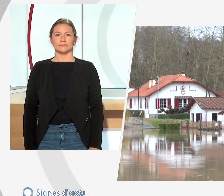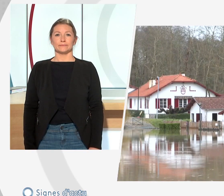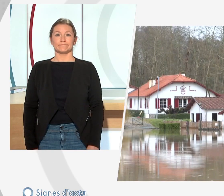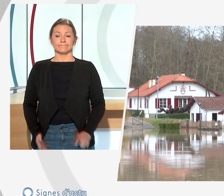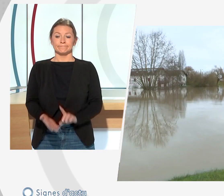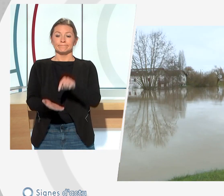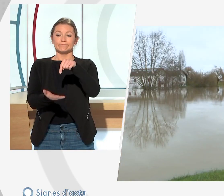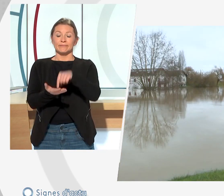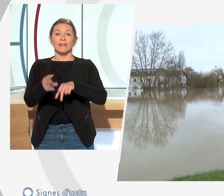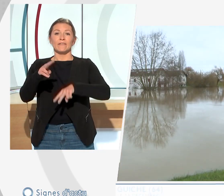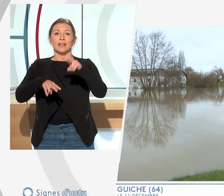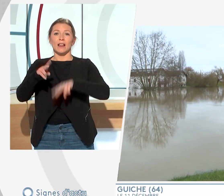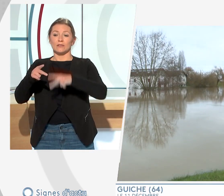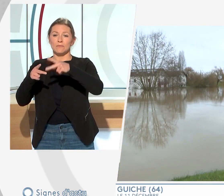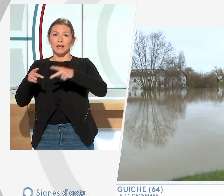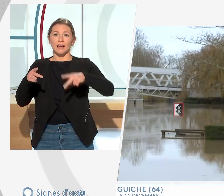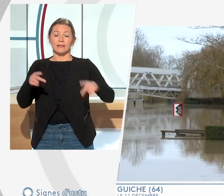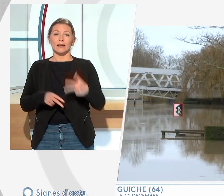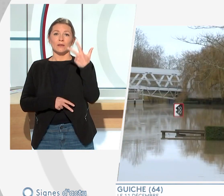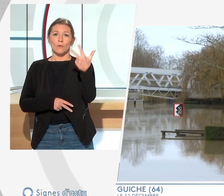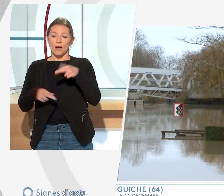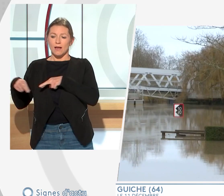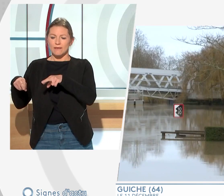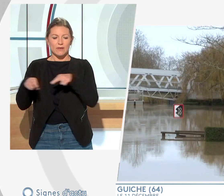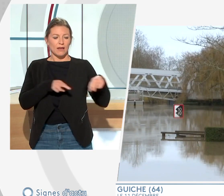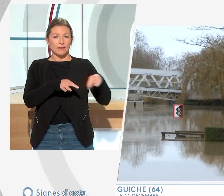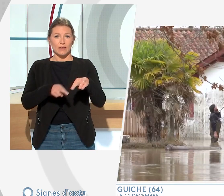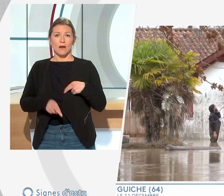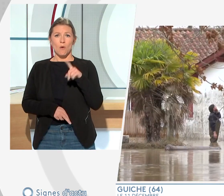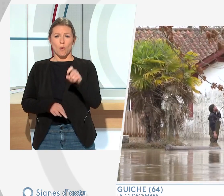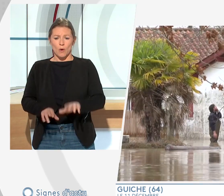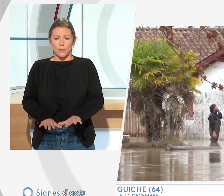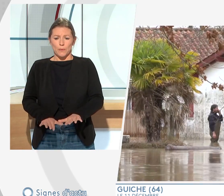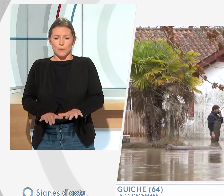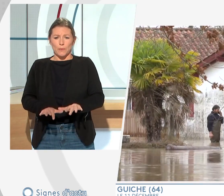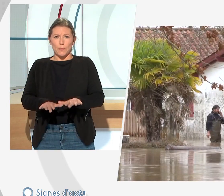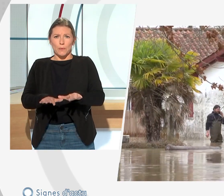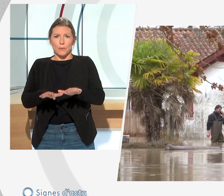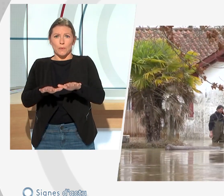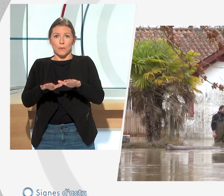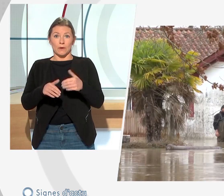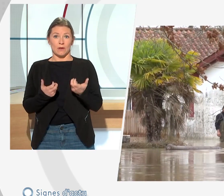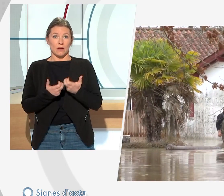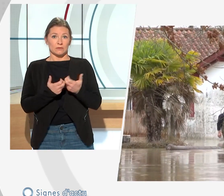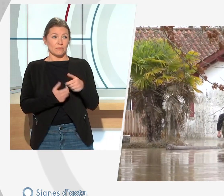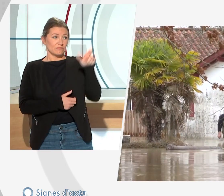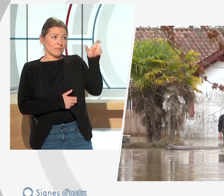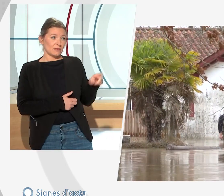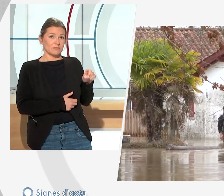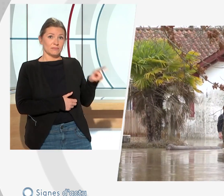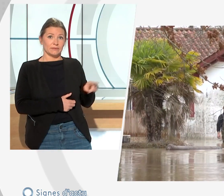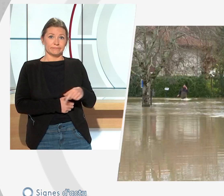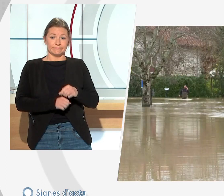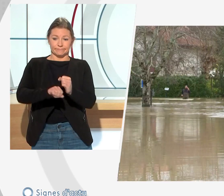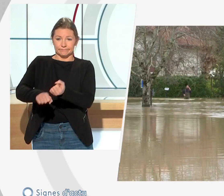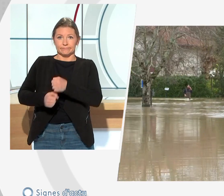Dans ce petit village des Pyrénées où se rejoignent 3 rivières, l'eau a envahi les maisons, comme celle de cet habitant, obligé de circuler